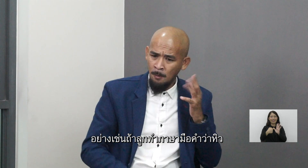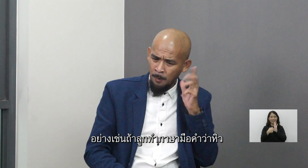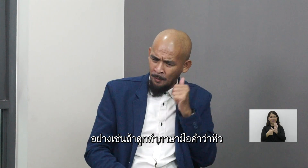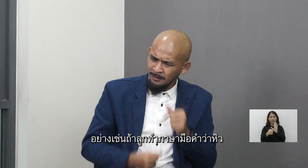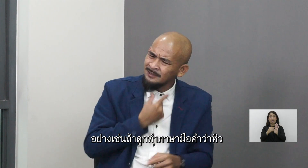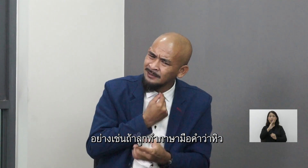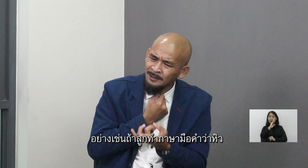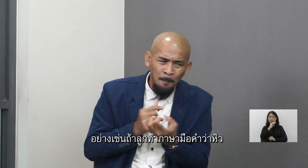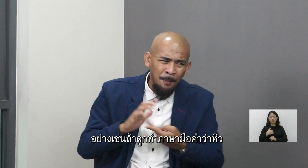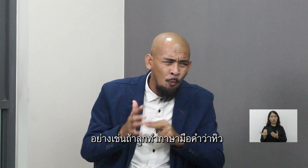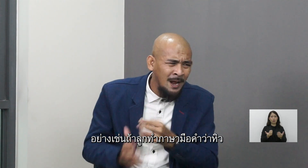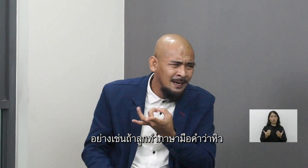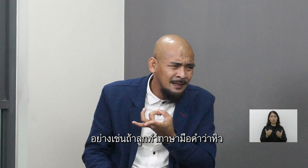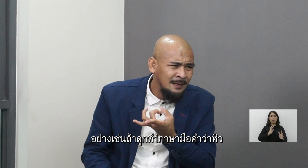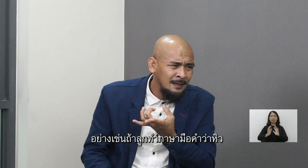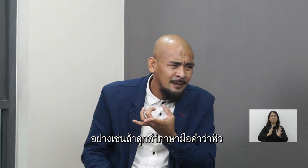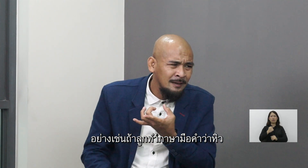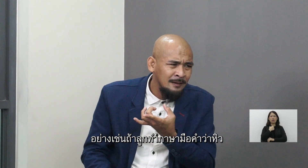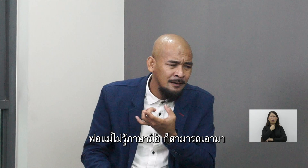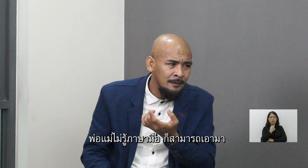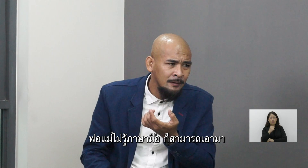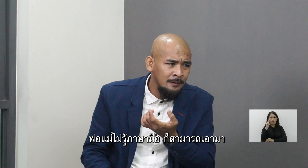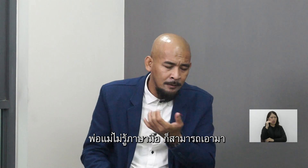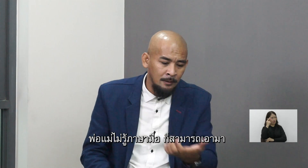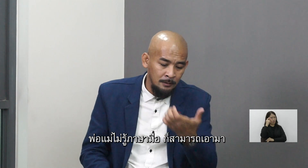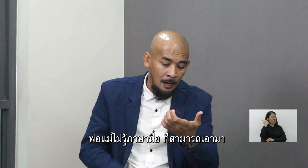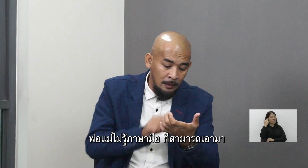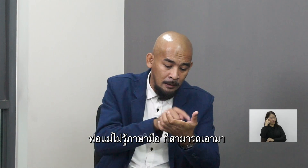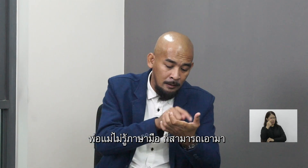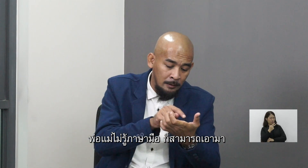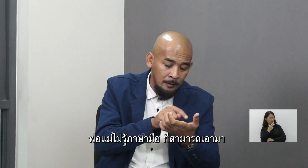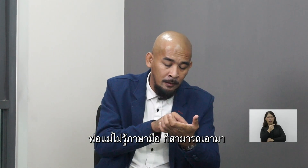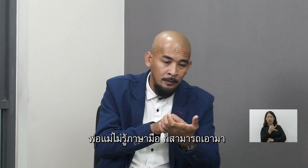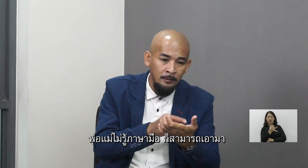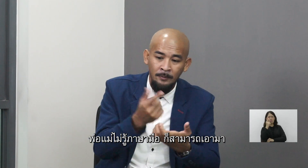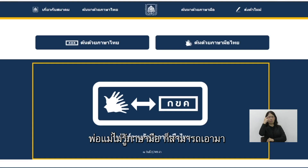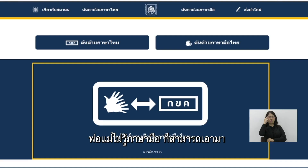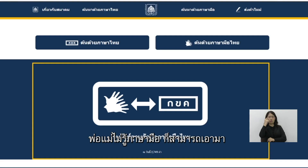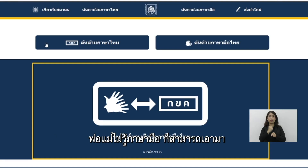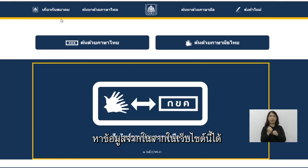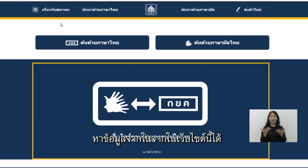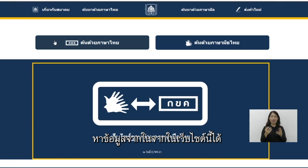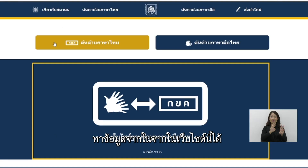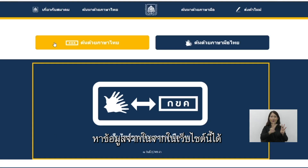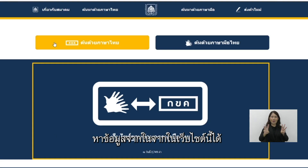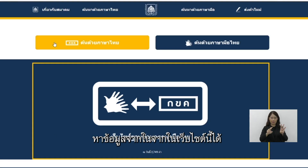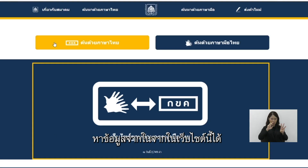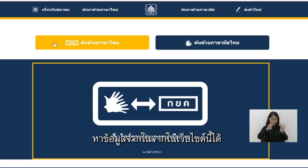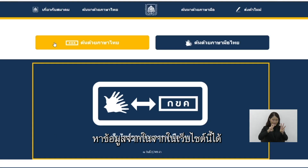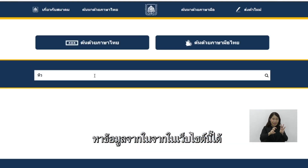อย่างเช่นถ้าลูกทำภาษามือคำว่าหิวพ่อแม่ไม่รู้ภาษามือก็สามารถเอามาเซิร์ชหา